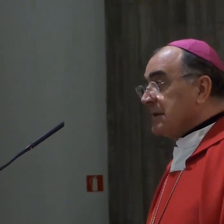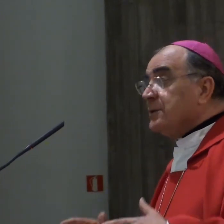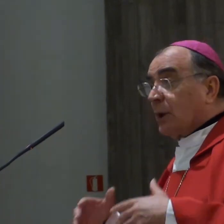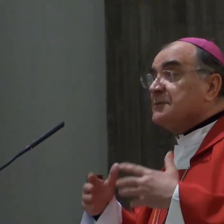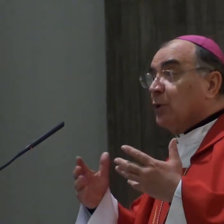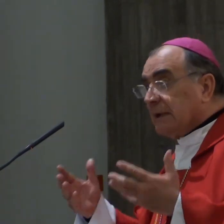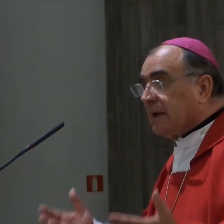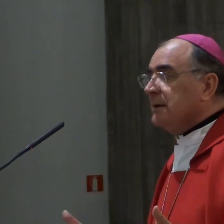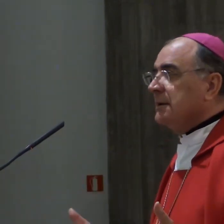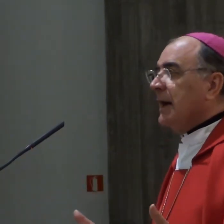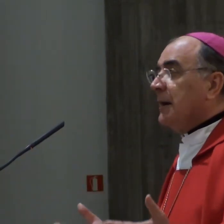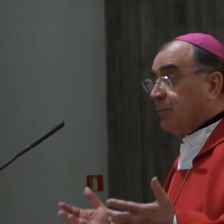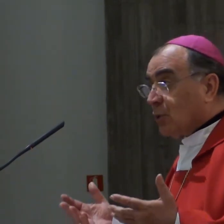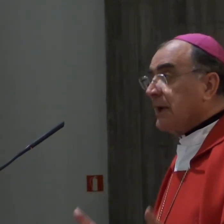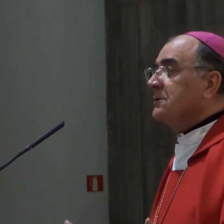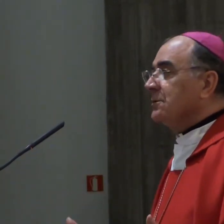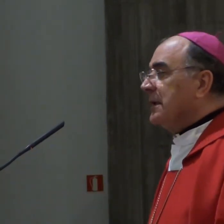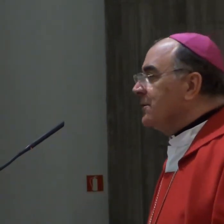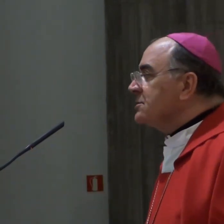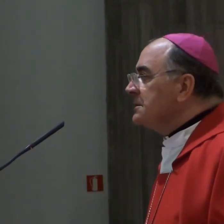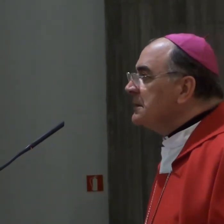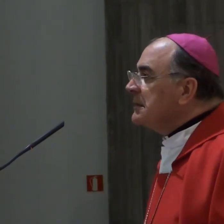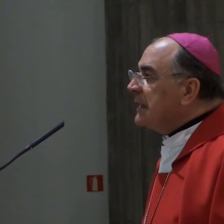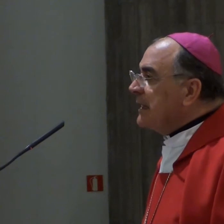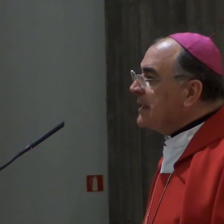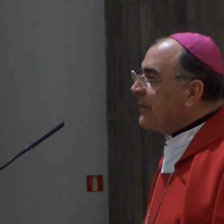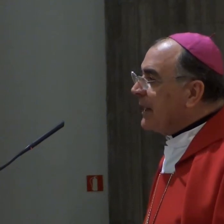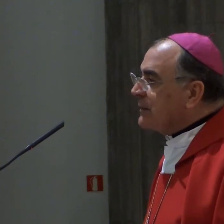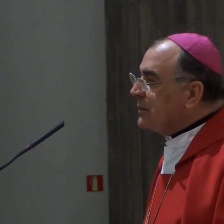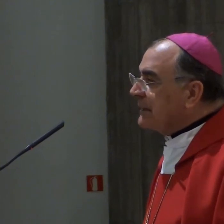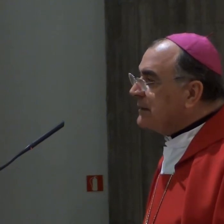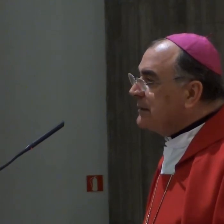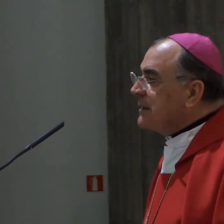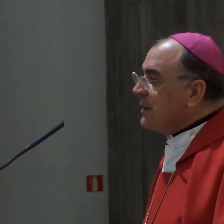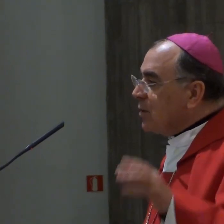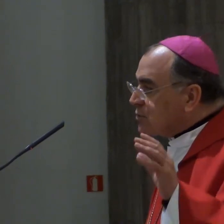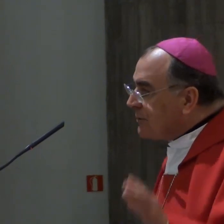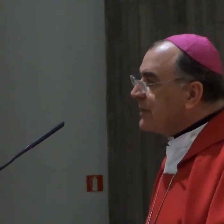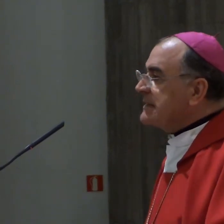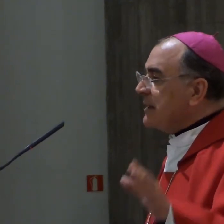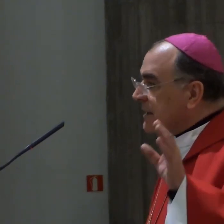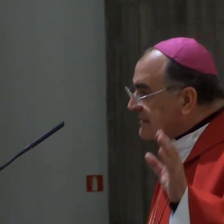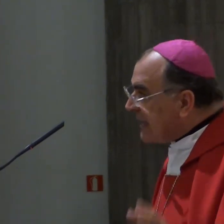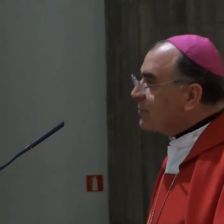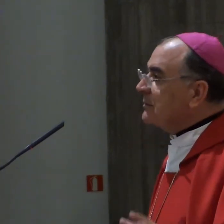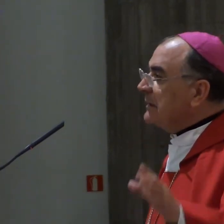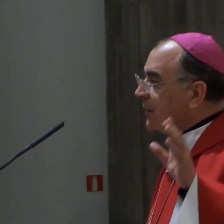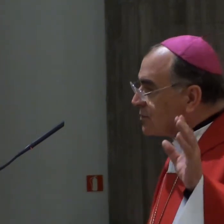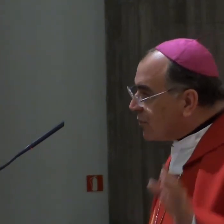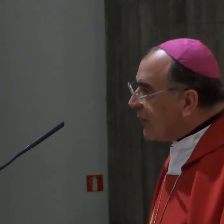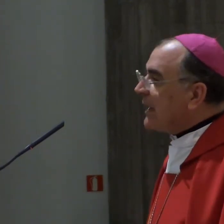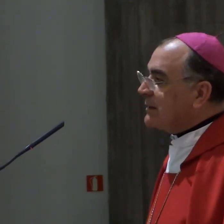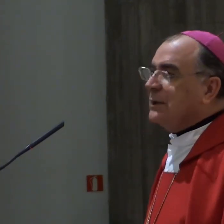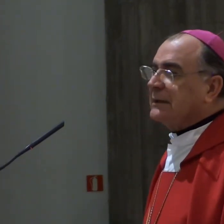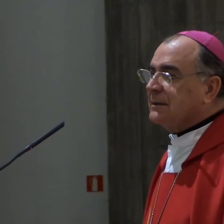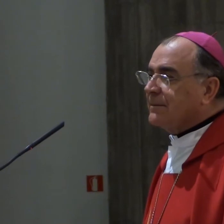ha salido a responder al proyecto que dios quería para relacionar los hombres les hablaron